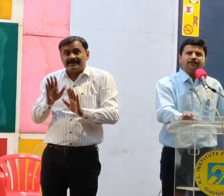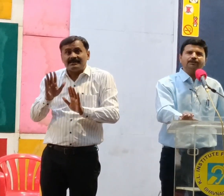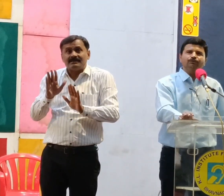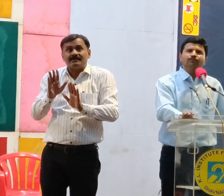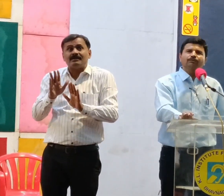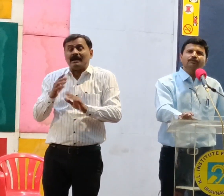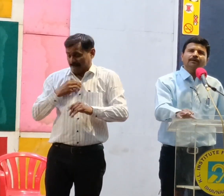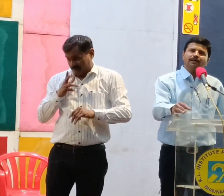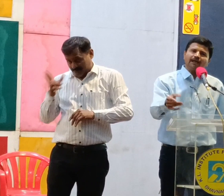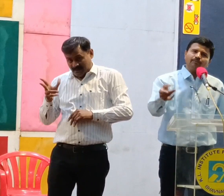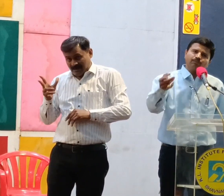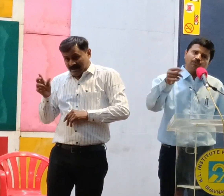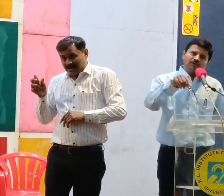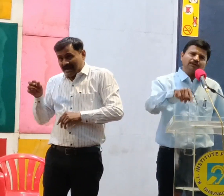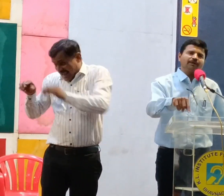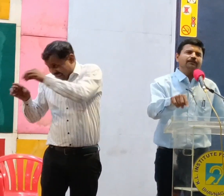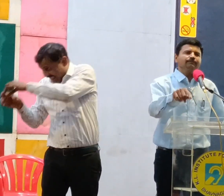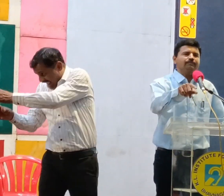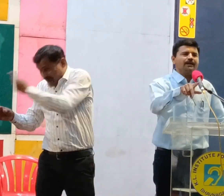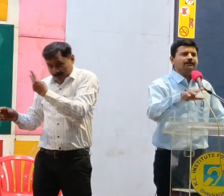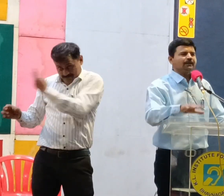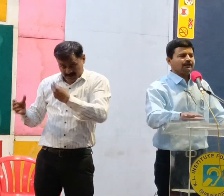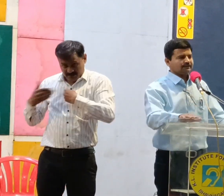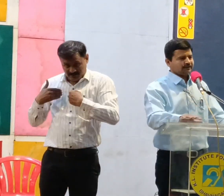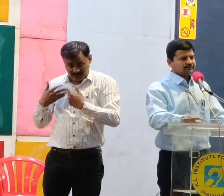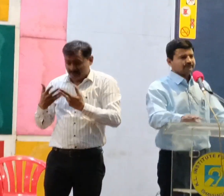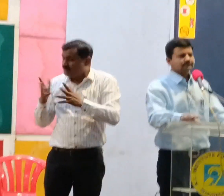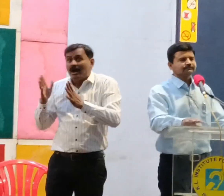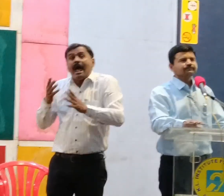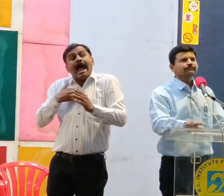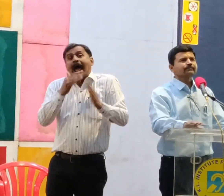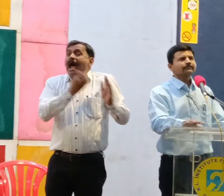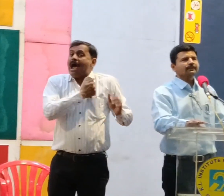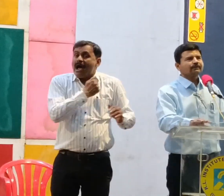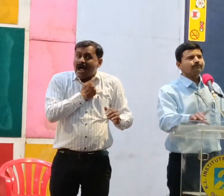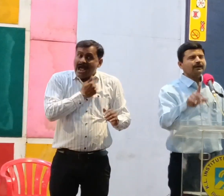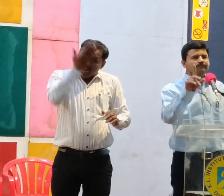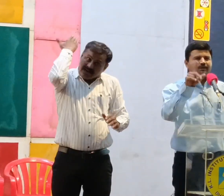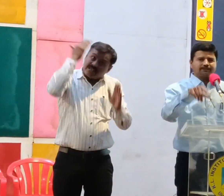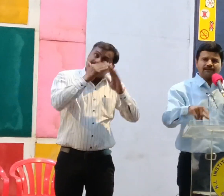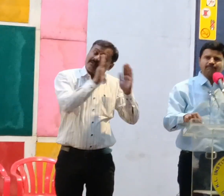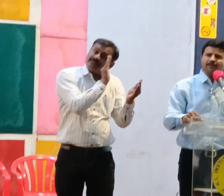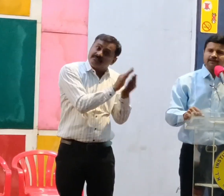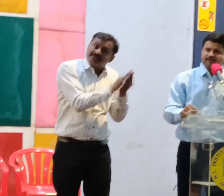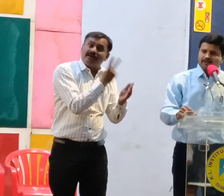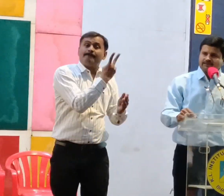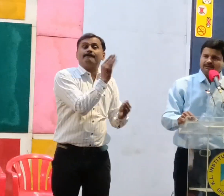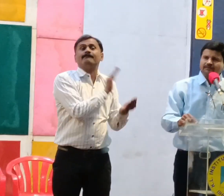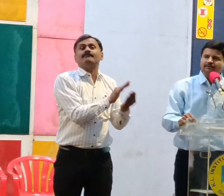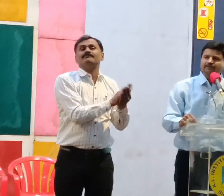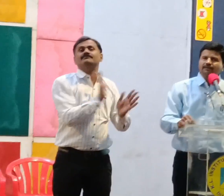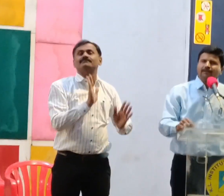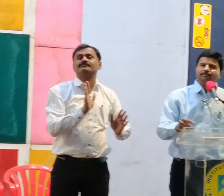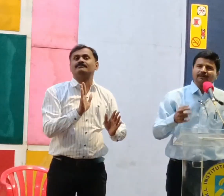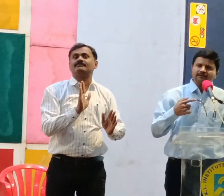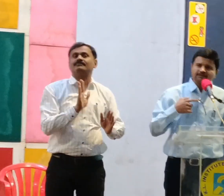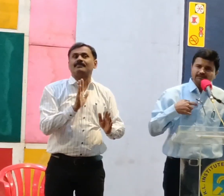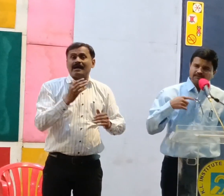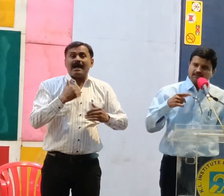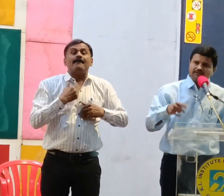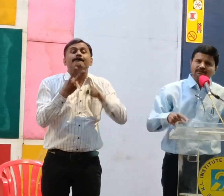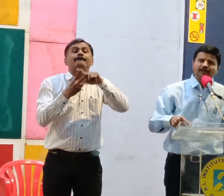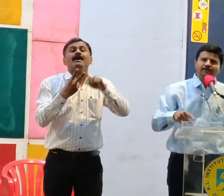એવું નથી કીધું કે આ પોટલીમાંથી મેં બે હીરા લીધા છે મારી પાસે જે બે હીરા છે ને એ